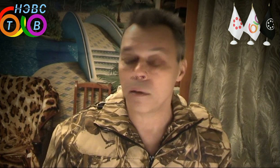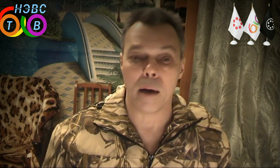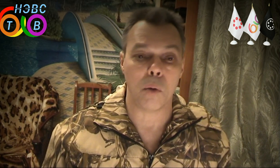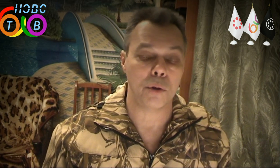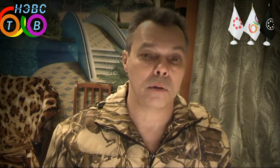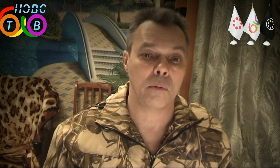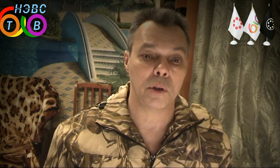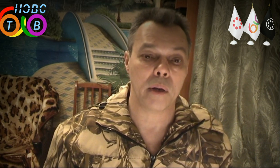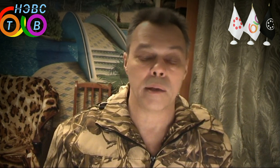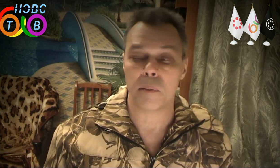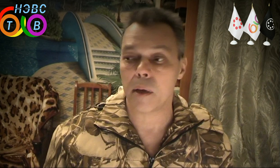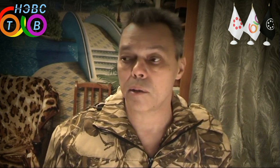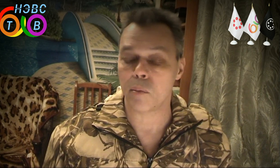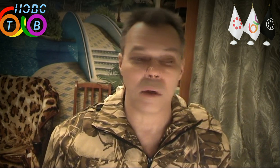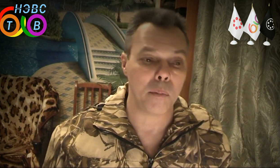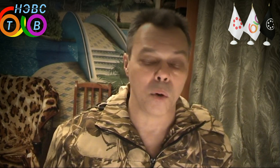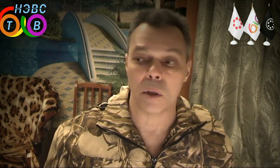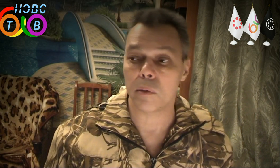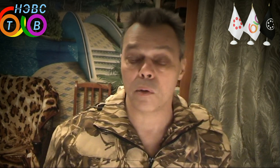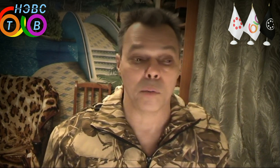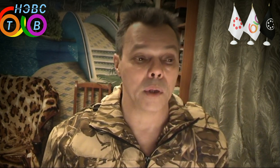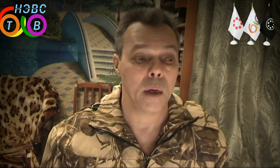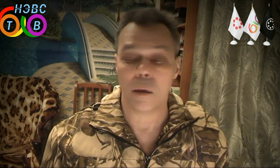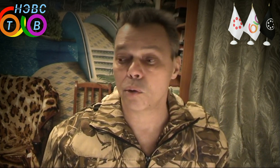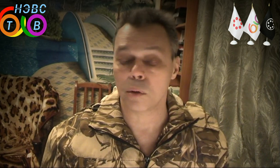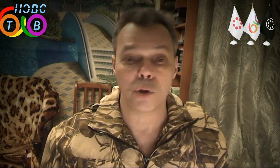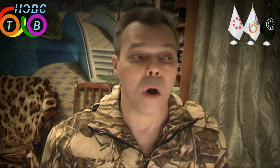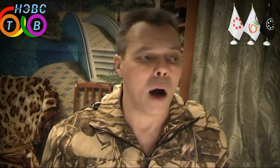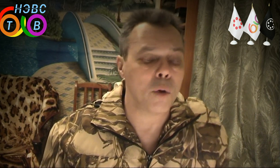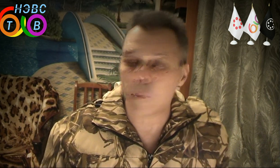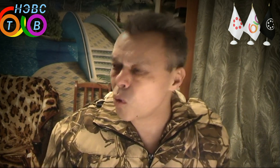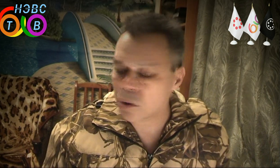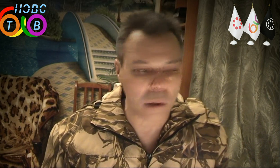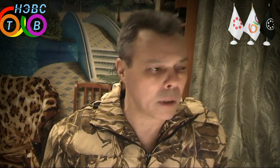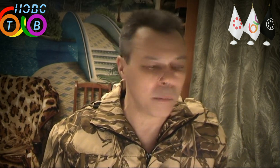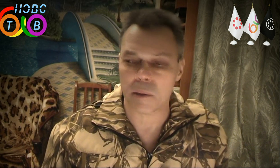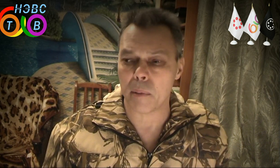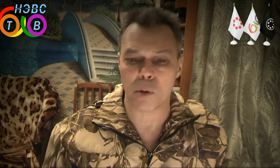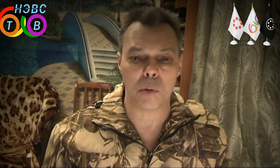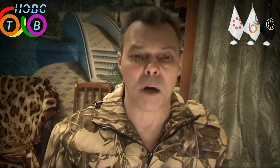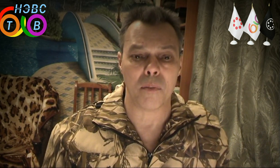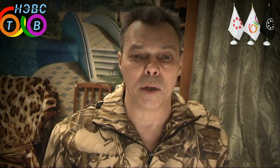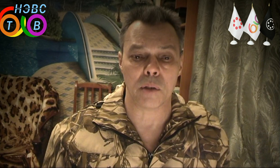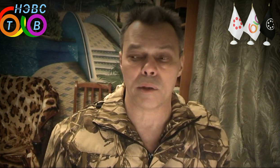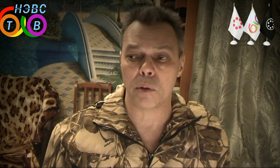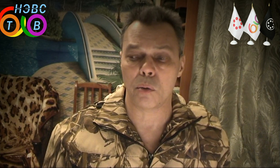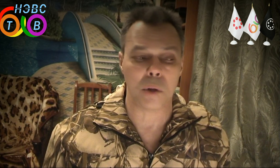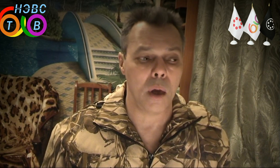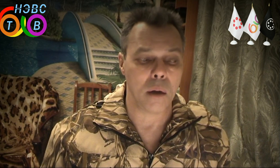она хочет, его жена, изменять ему, или ребенок его не любит, или что-то еще, а вот просто как бы сама судьба вмешивается. Ну, то есть